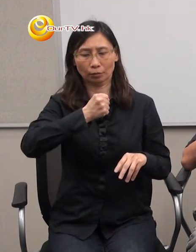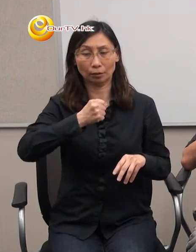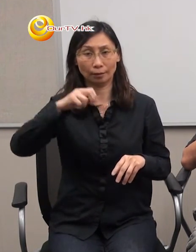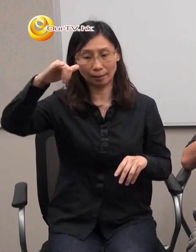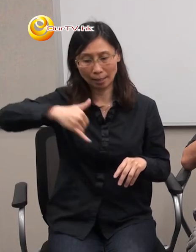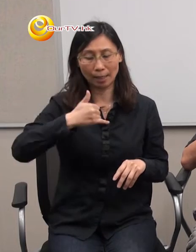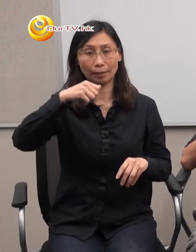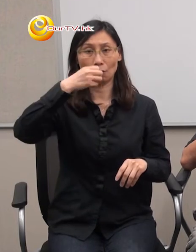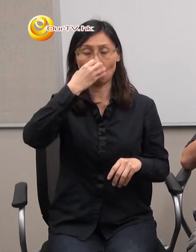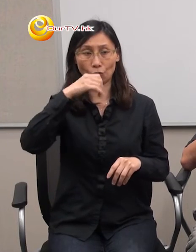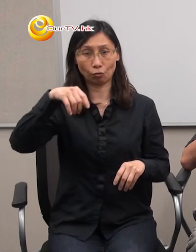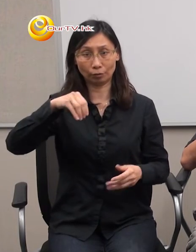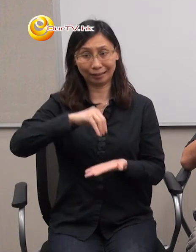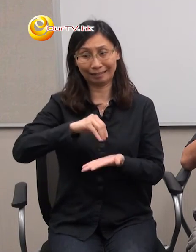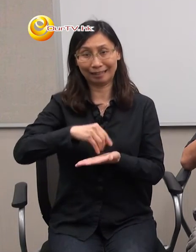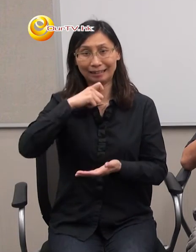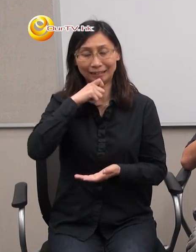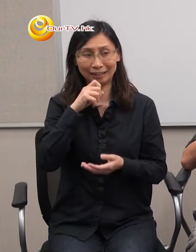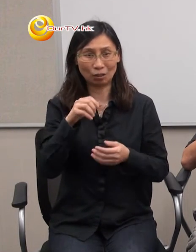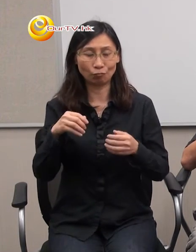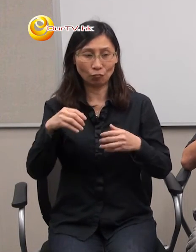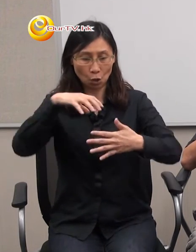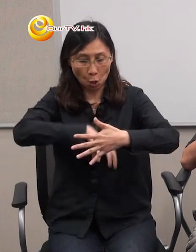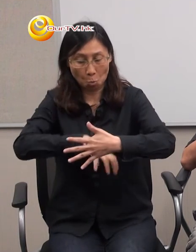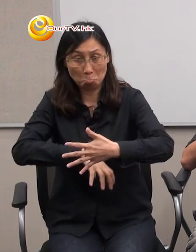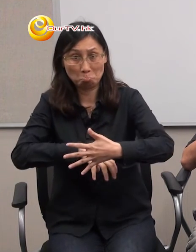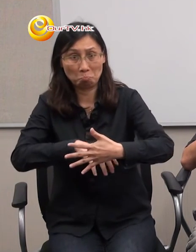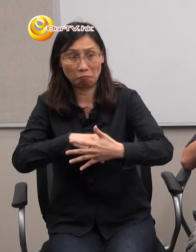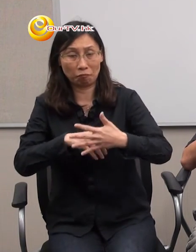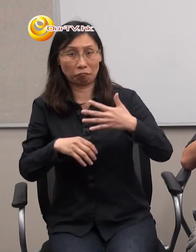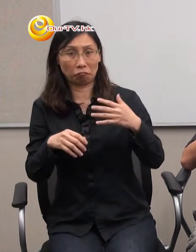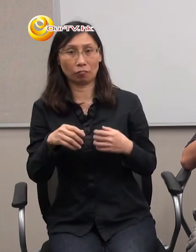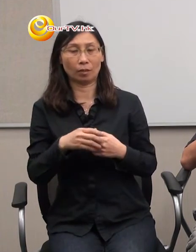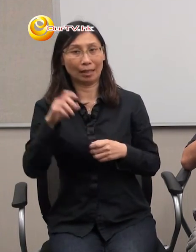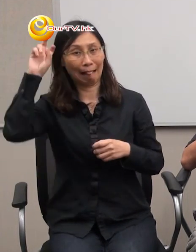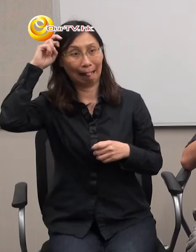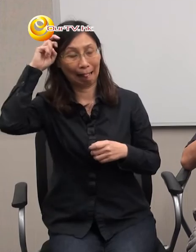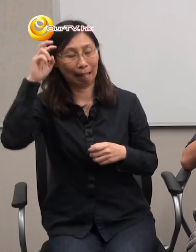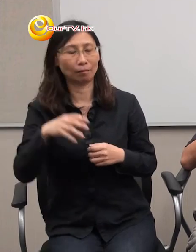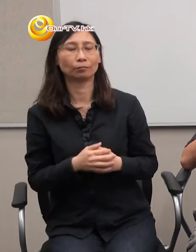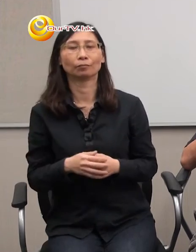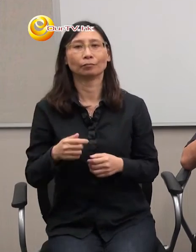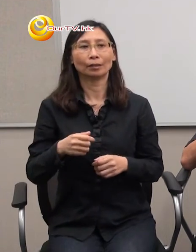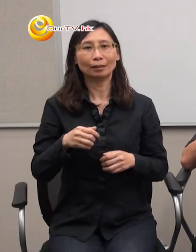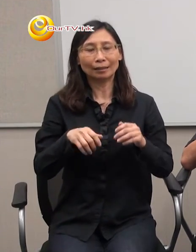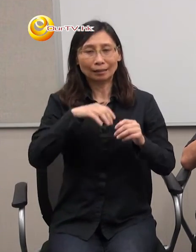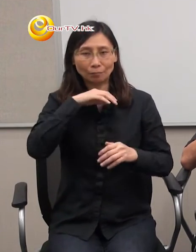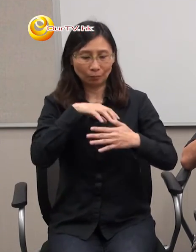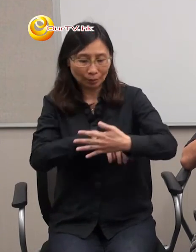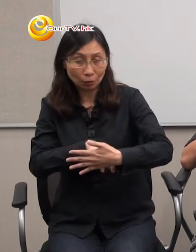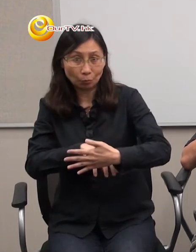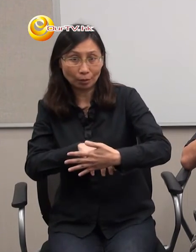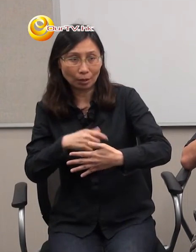嘅，就咁簡單啦。咁不過我哋在於民間就唔理佢噶啦，係咪？我哋就搞陽謀嘅，我哋就台即